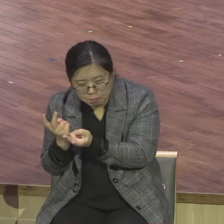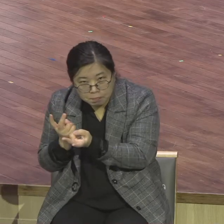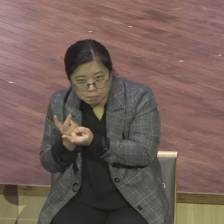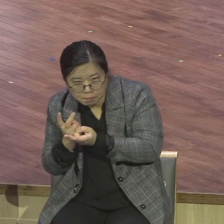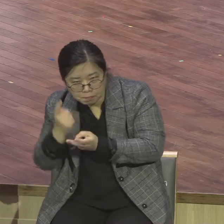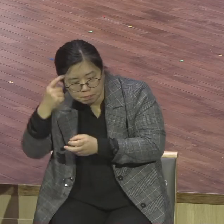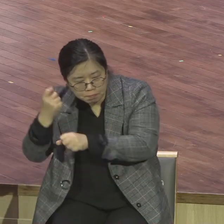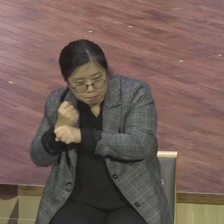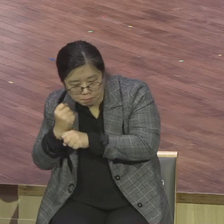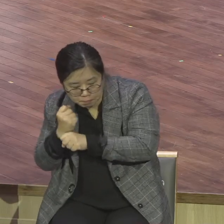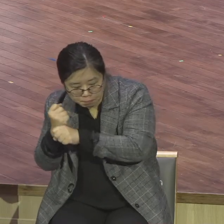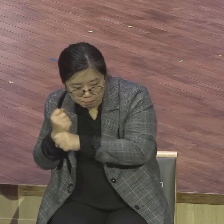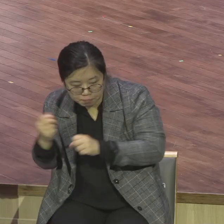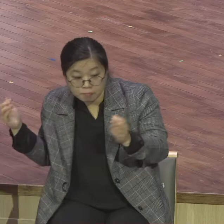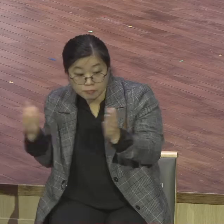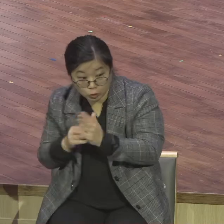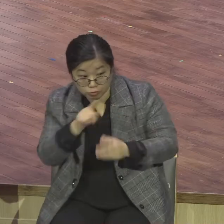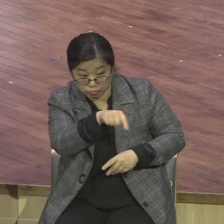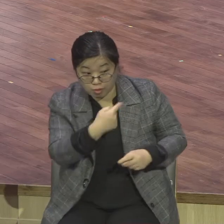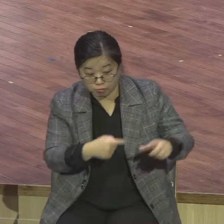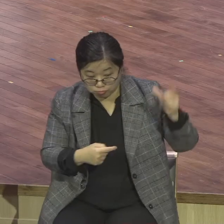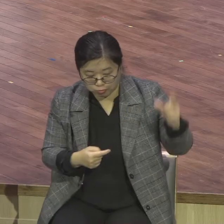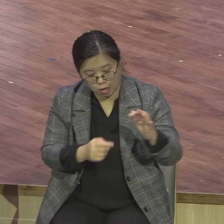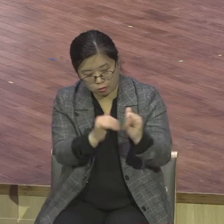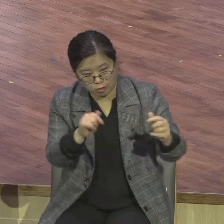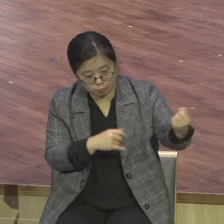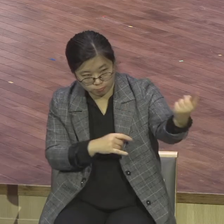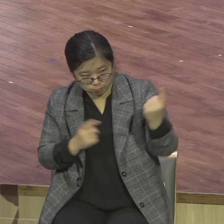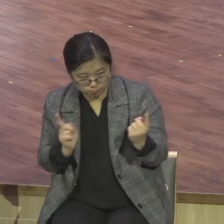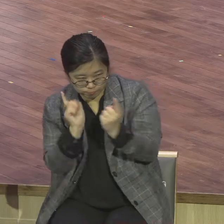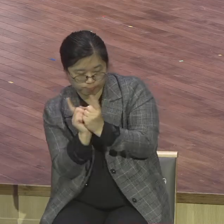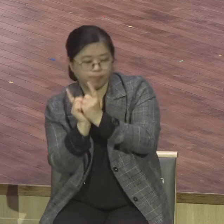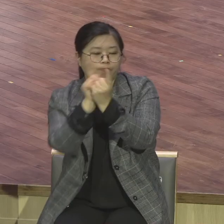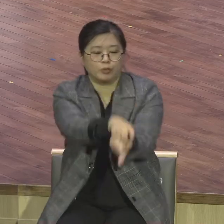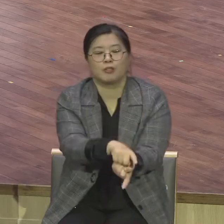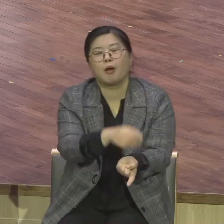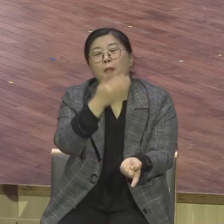혼란에 빠뜨린다. 그리고 승리를 쟁취한다.